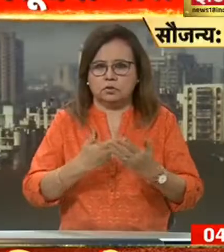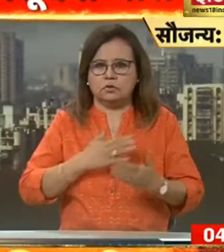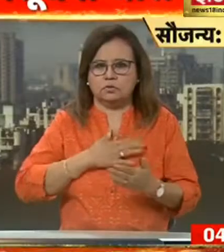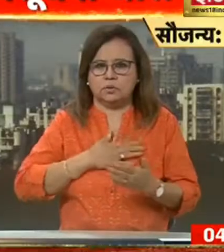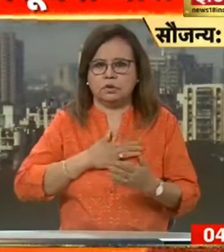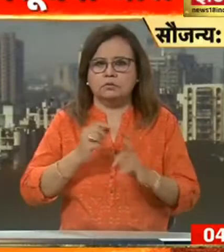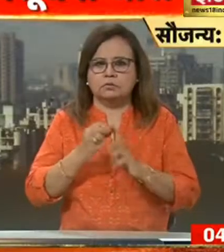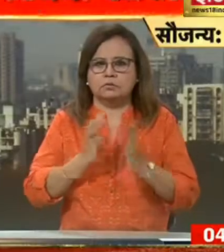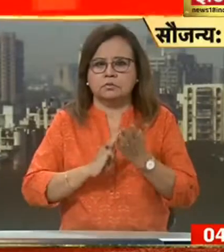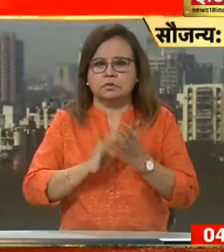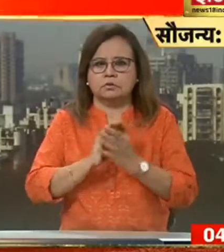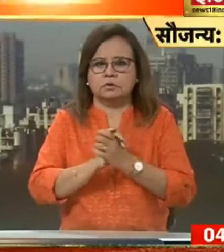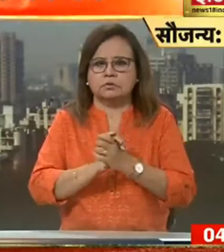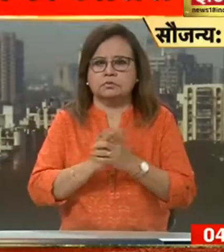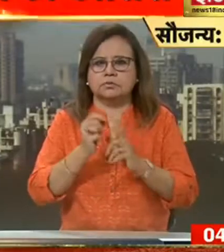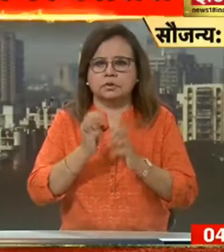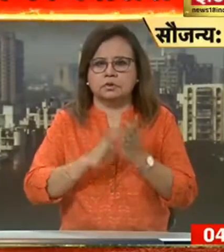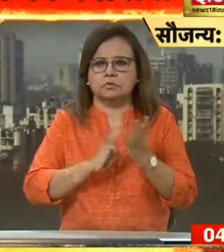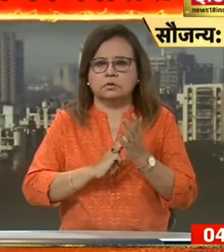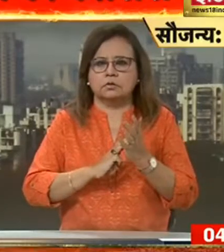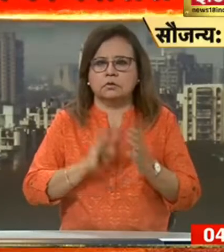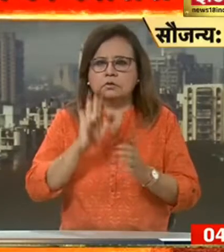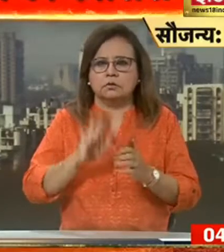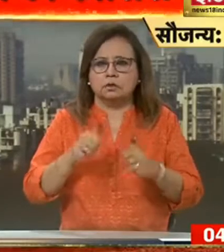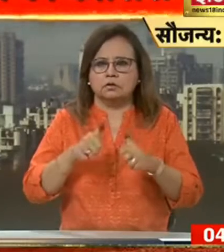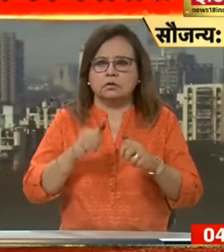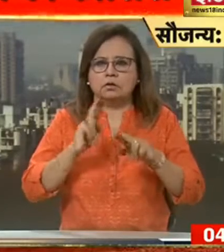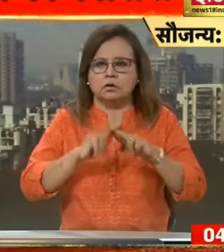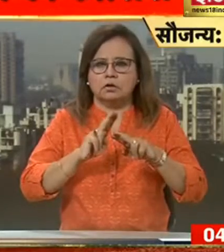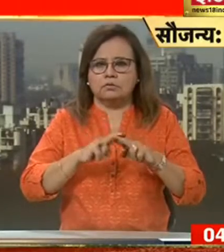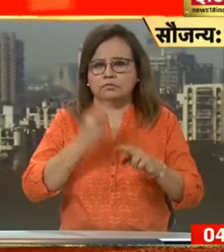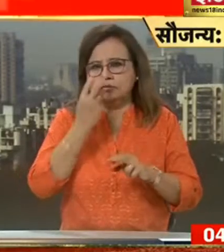उम्मीद प्रधानमंत्री के